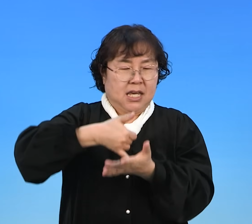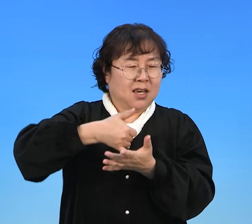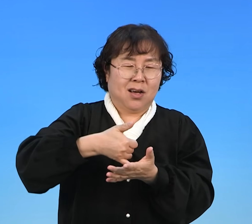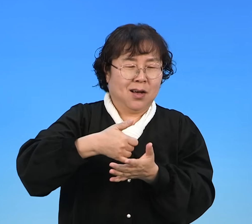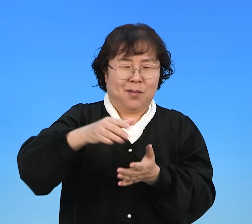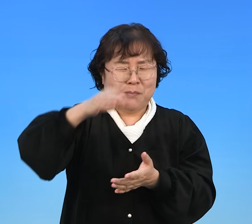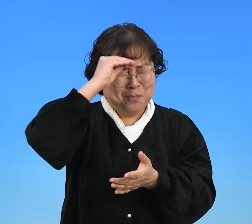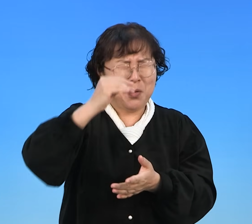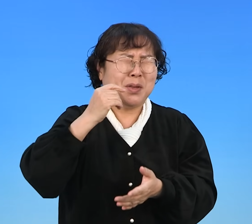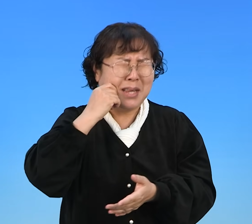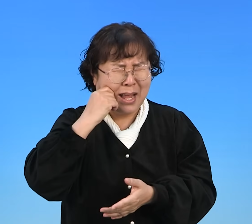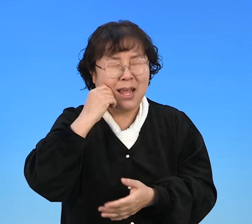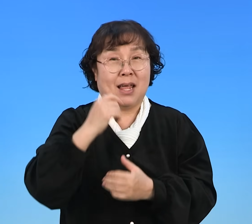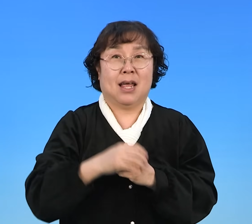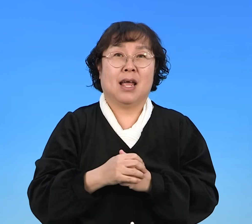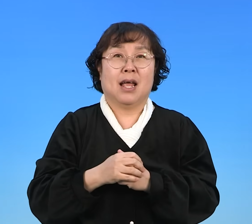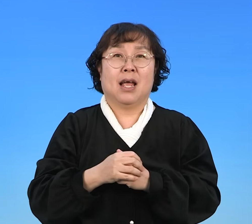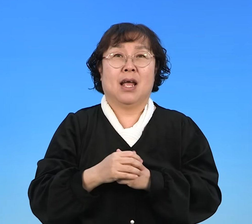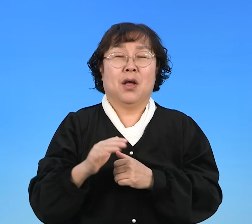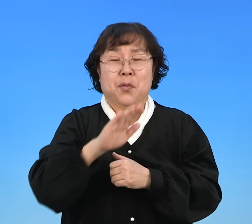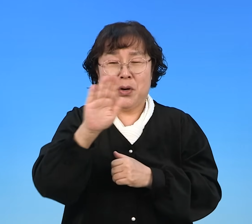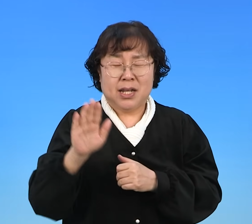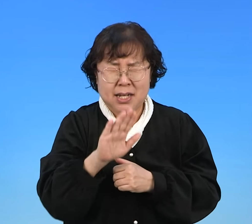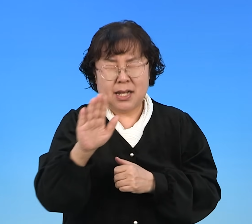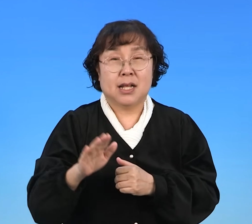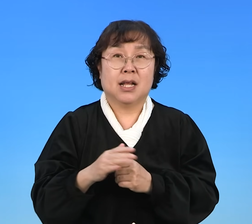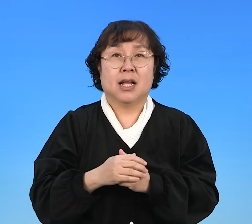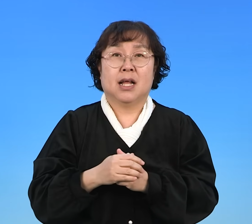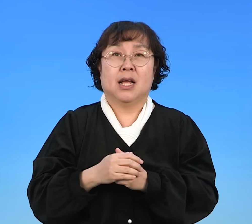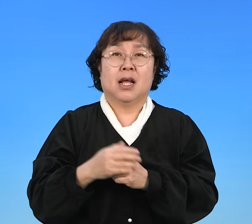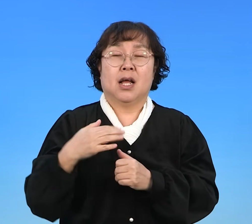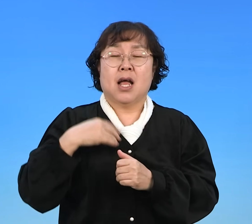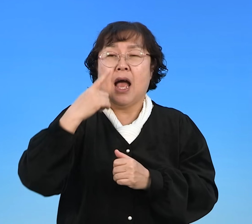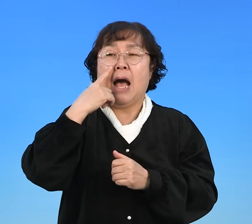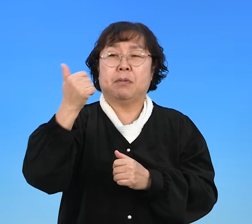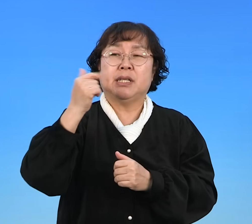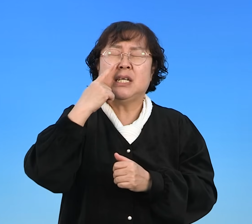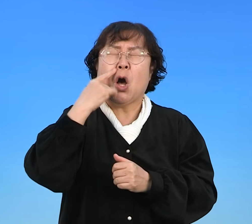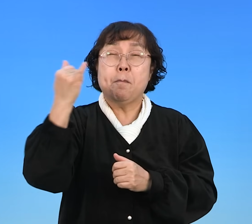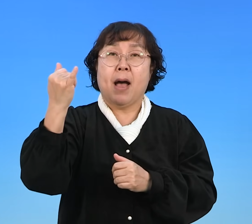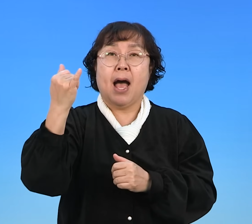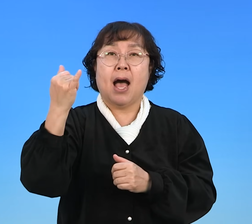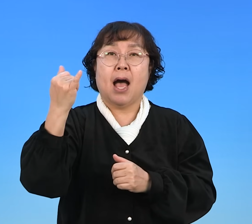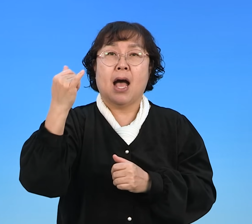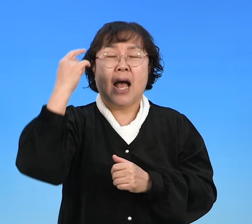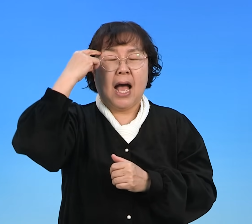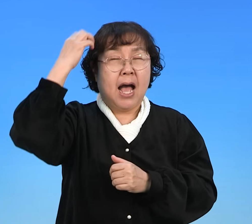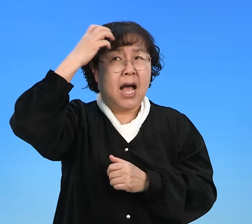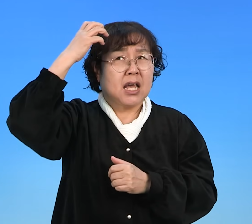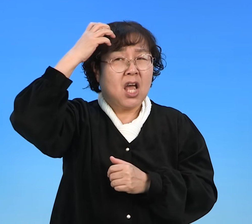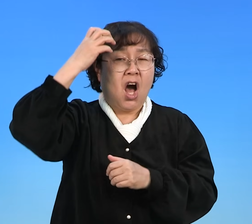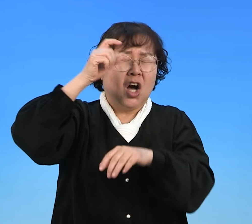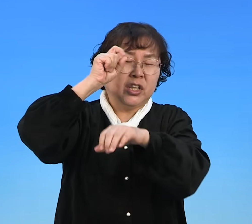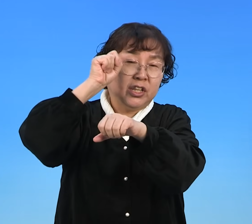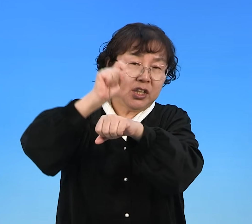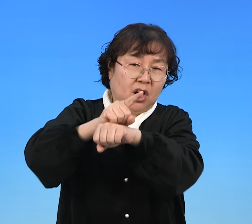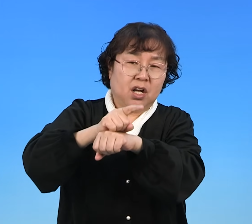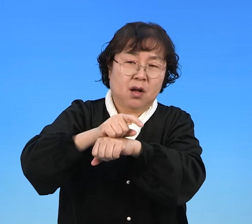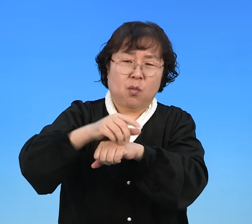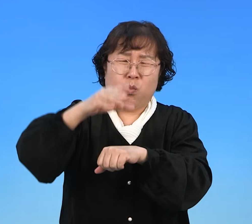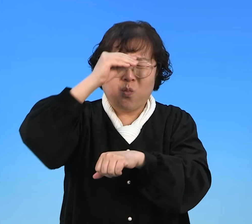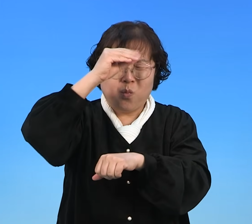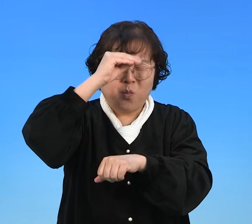못 따라간다. 우리는 뭐라고 해도 우리 아버지 어머니 그 영성을 따라갈